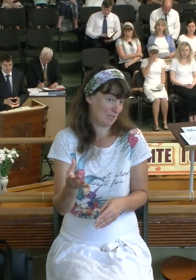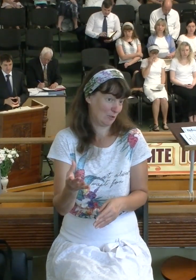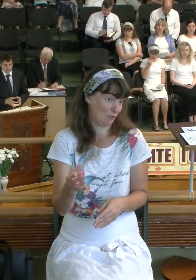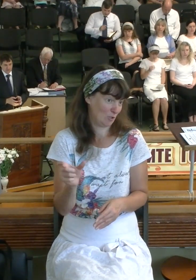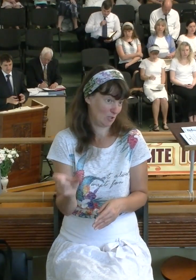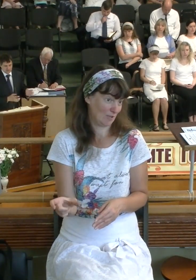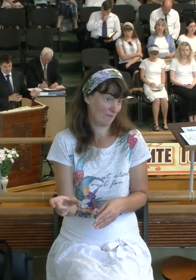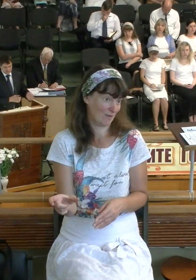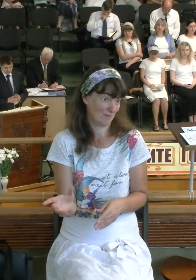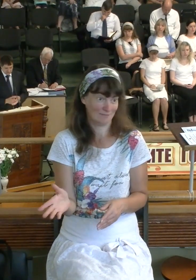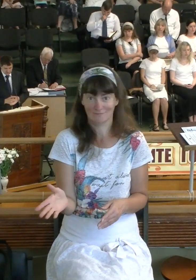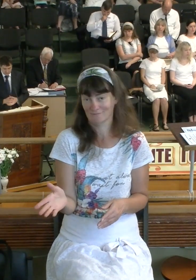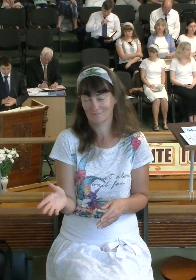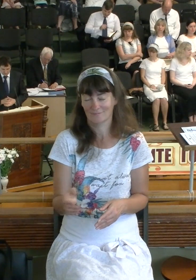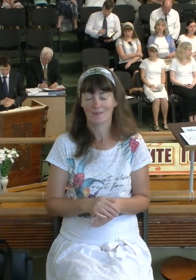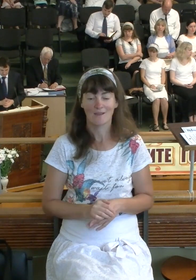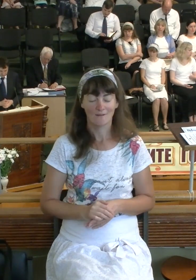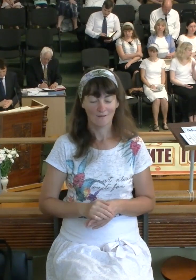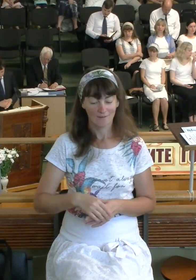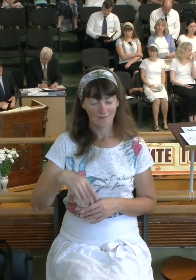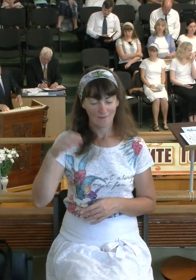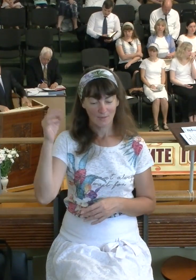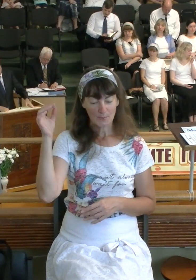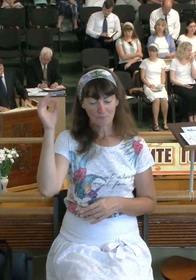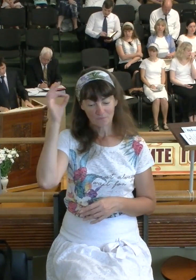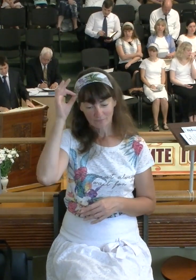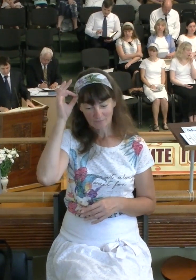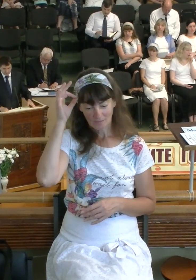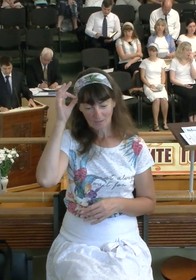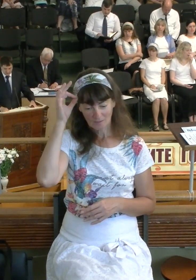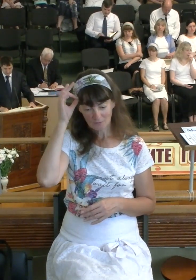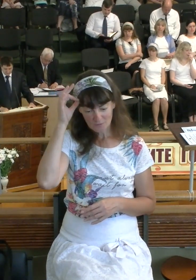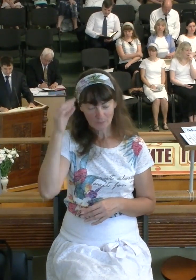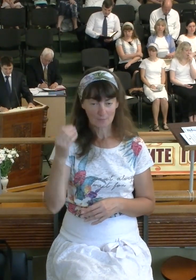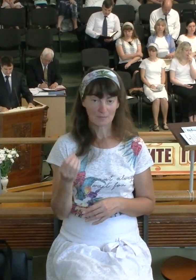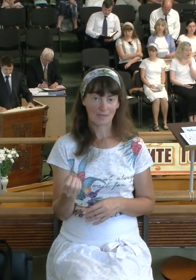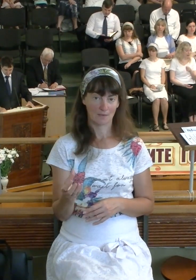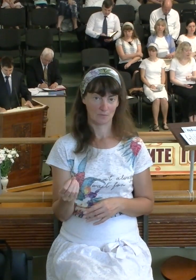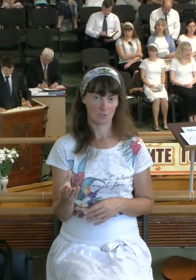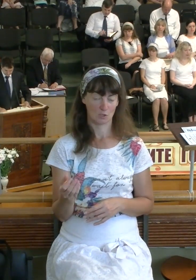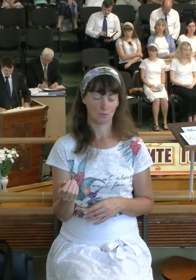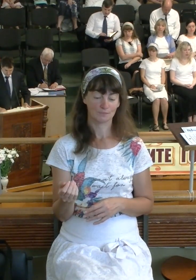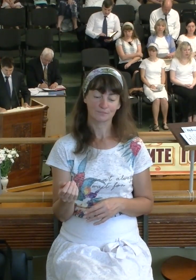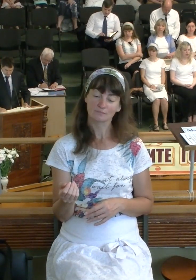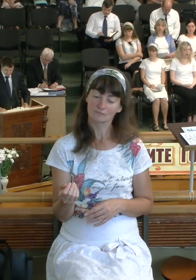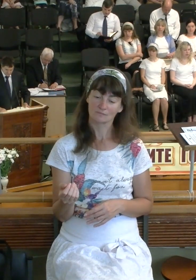как Иисус Христос оказался в гробе, и